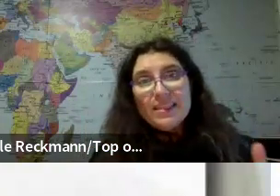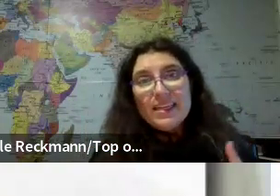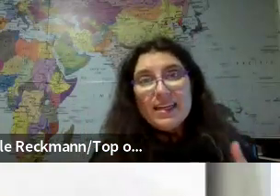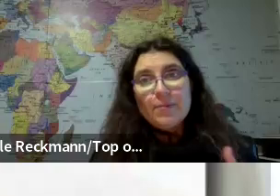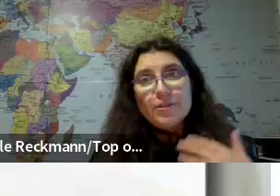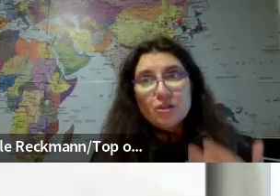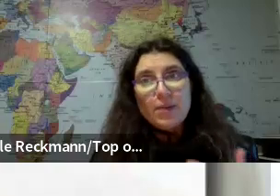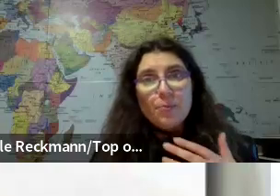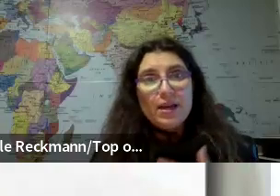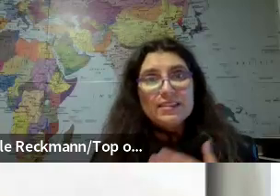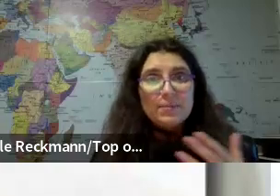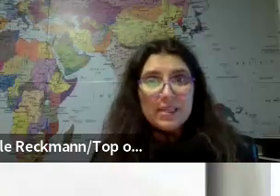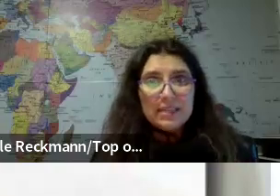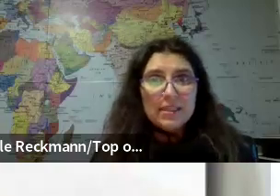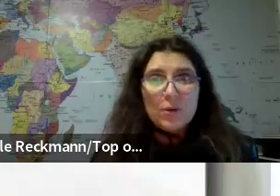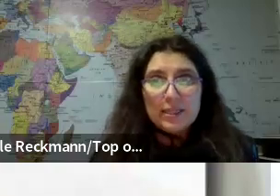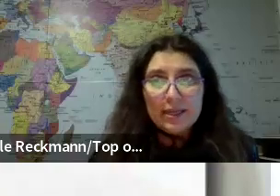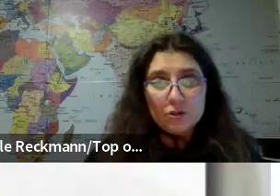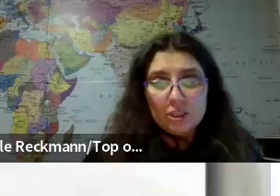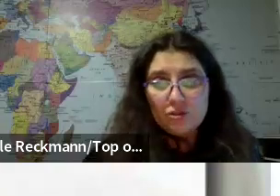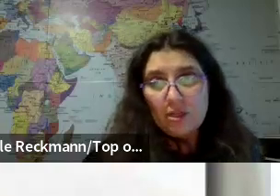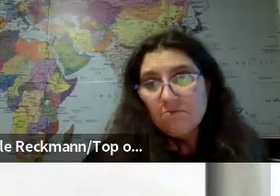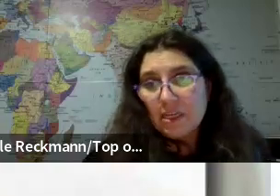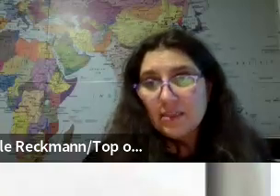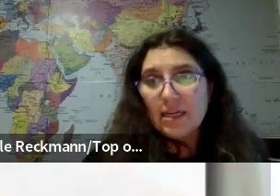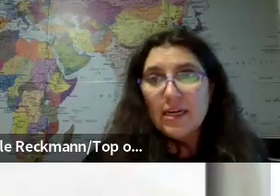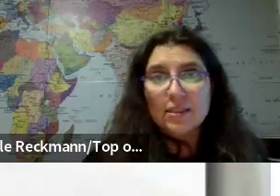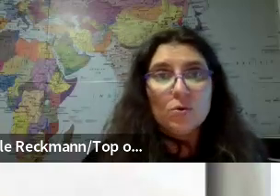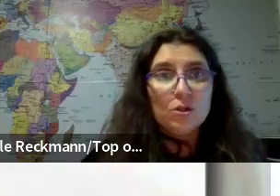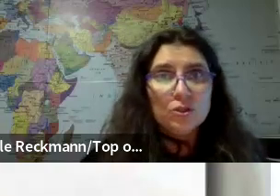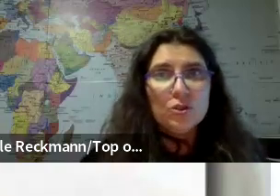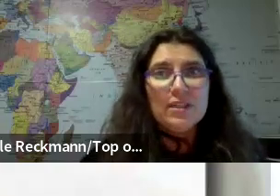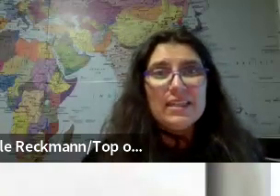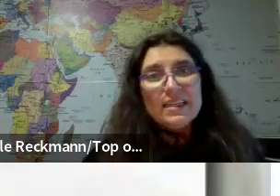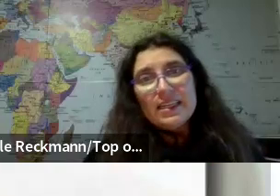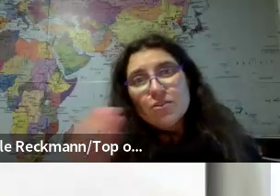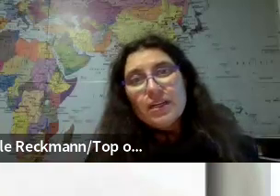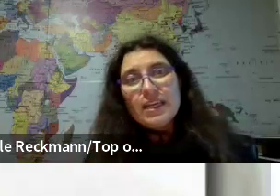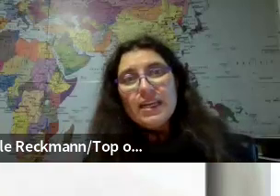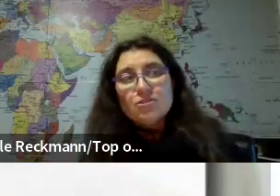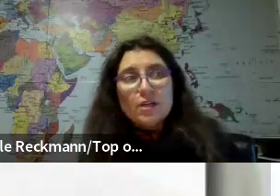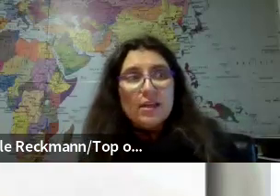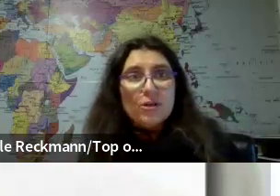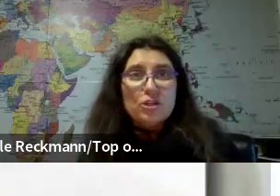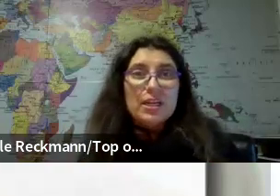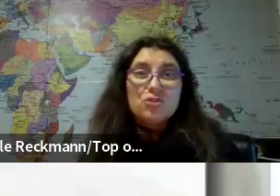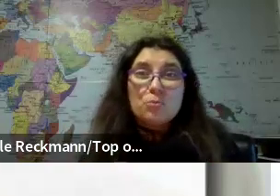a permitir que las personas puedan desempeñarse en igualdad de condiciones. Aquí está en el artículo 8 y esto requiere que son adecuaciones que